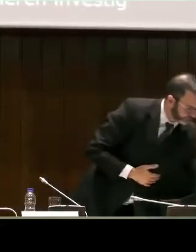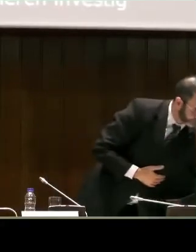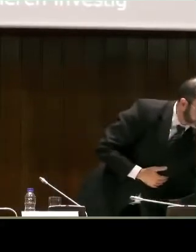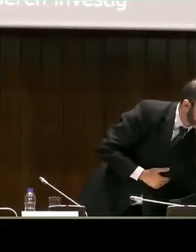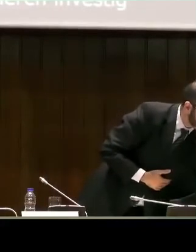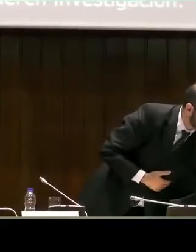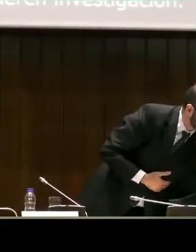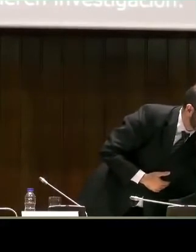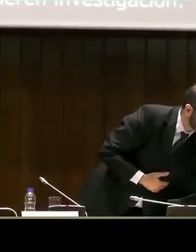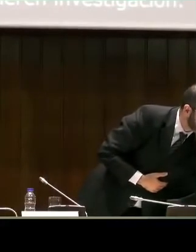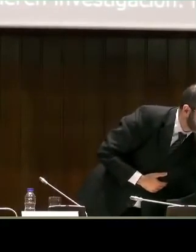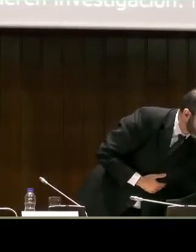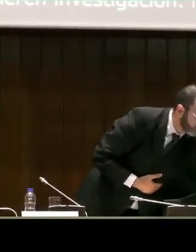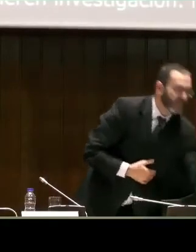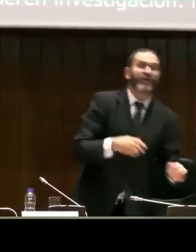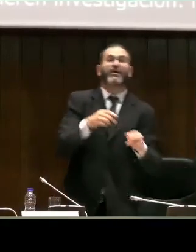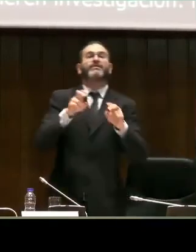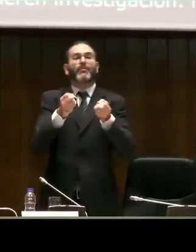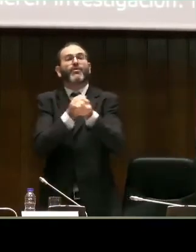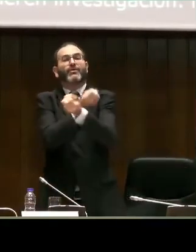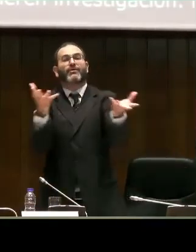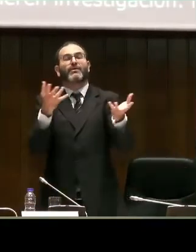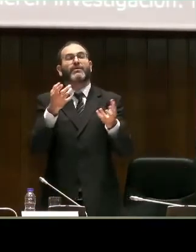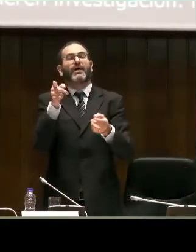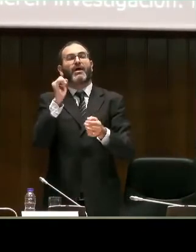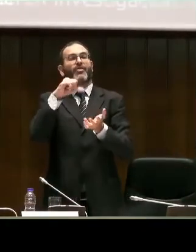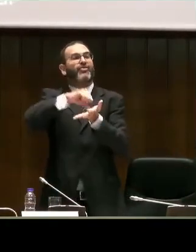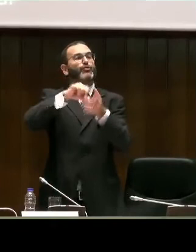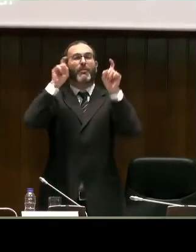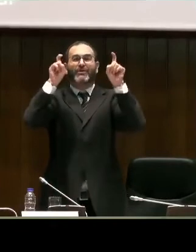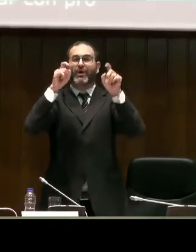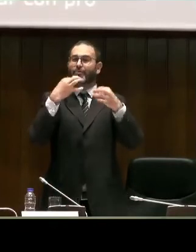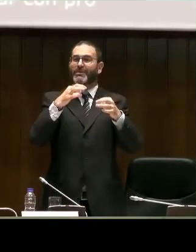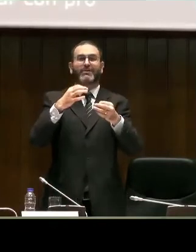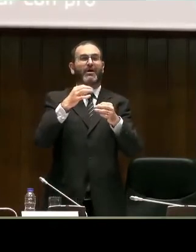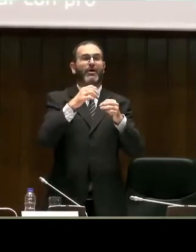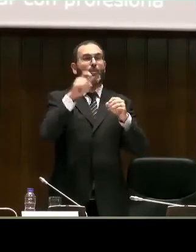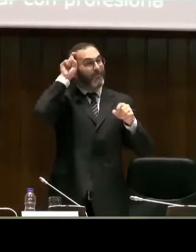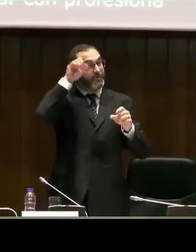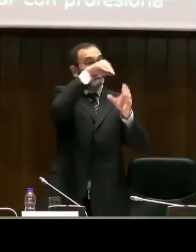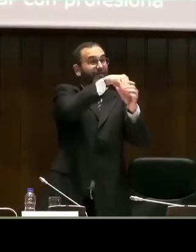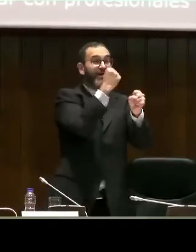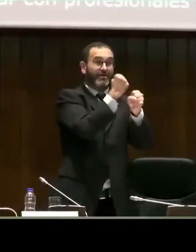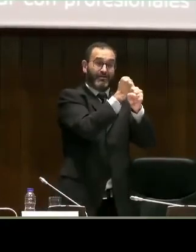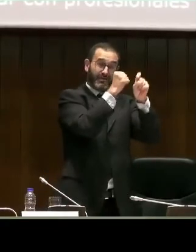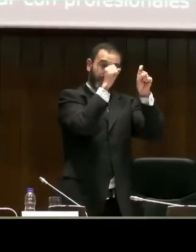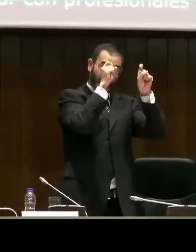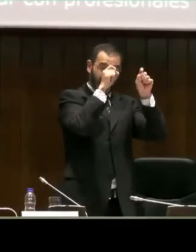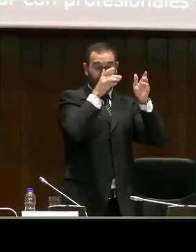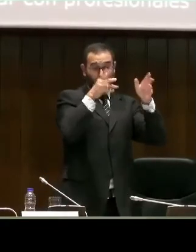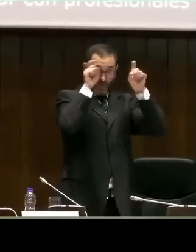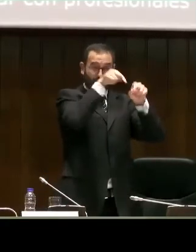oferta formativa que actualmente está promoviéndose. También quiero trasladar que los centros de